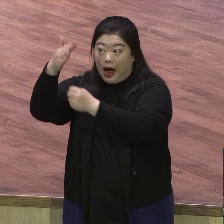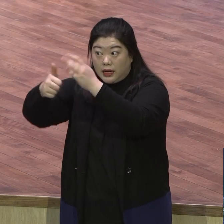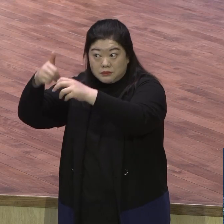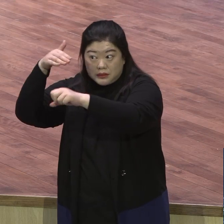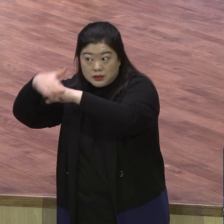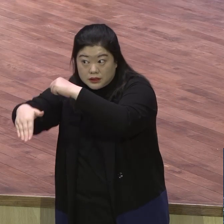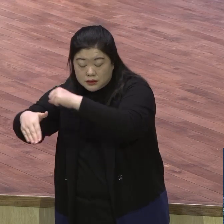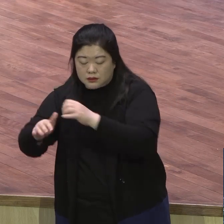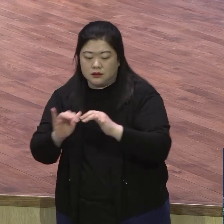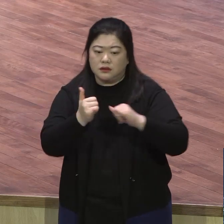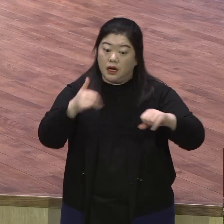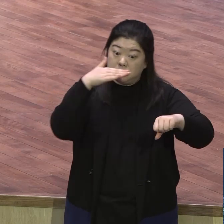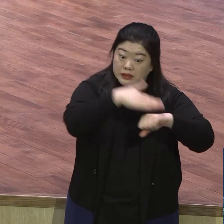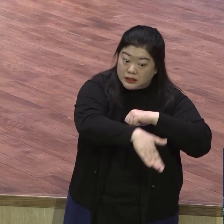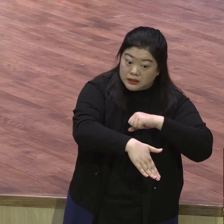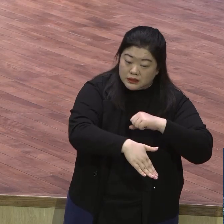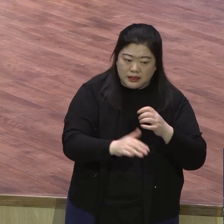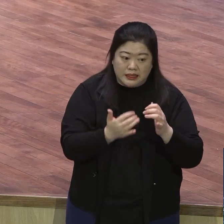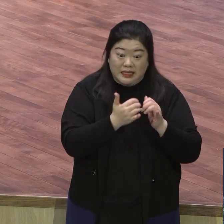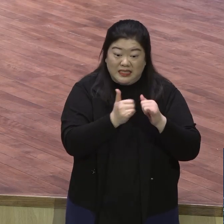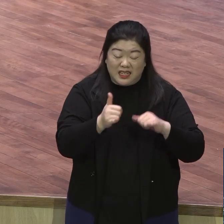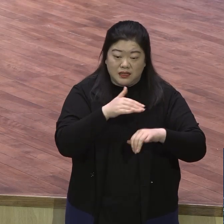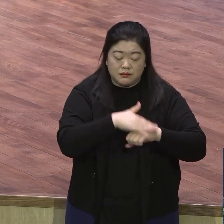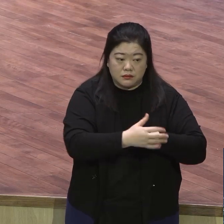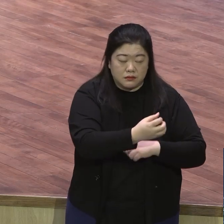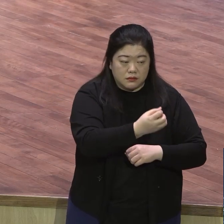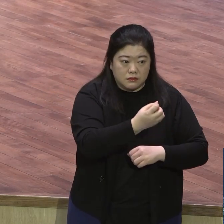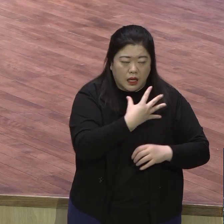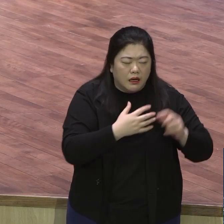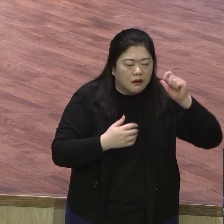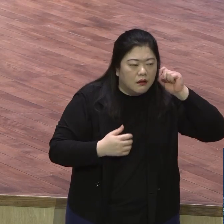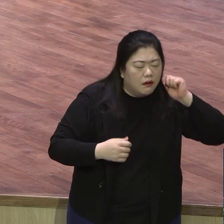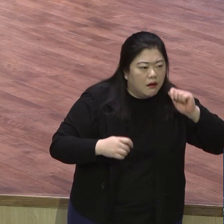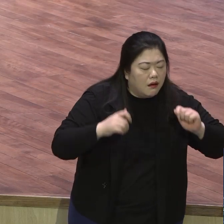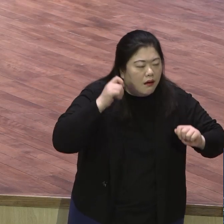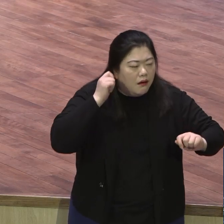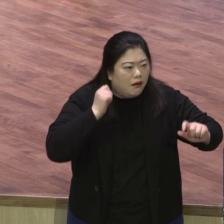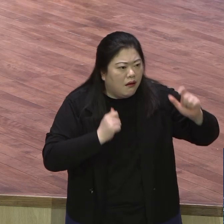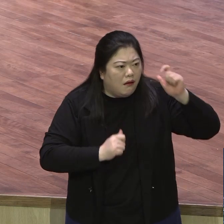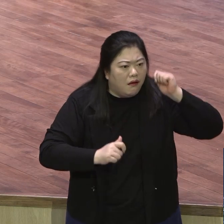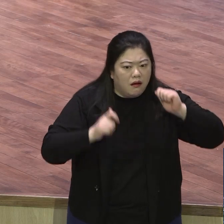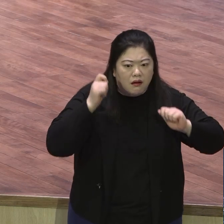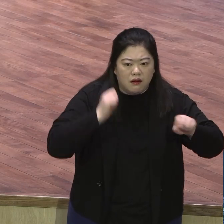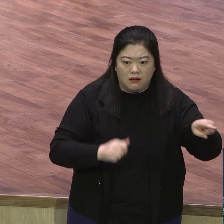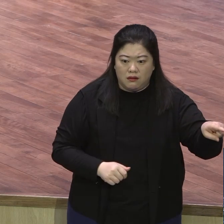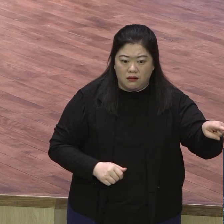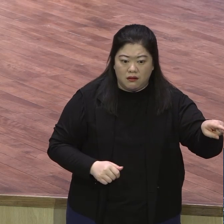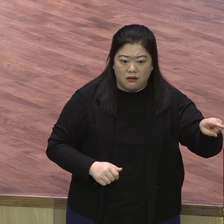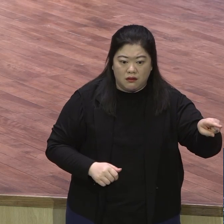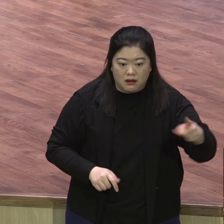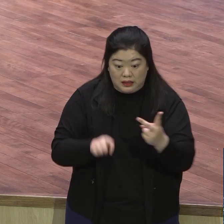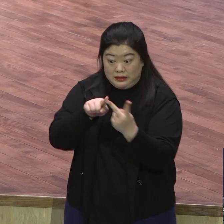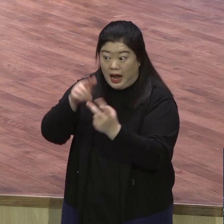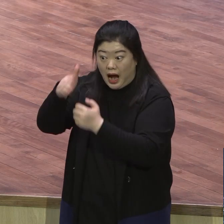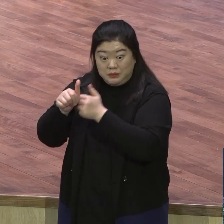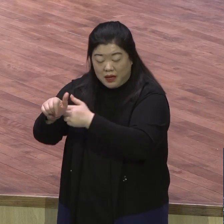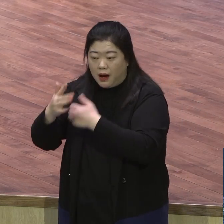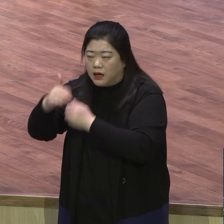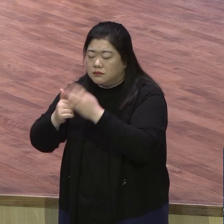중심이에요. 사람 반응입니다. 사람에게 사람에게 사람에게 하나님의 말씀 하나님의 하나님의 말씀